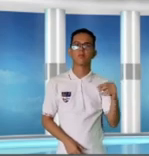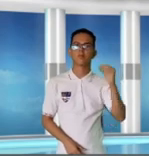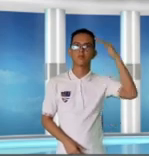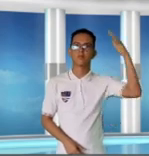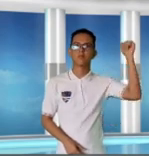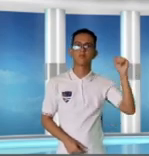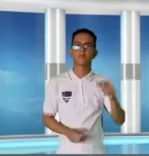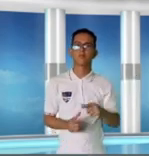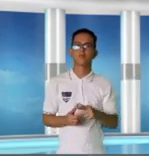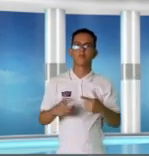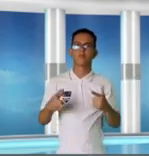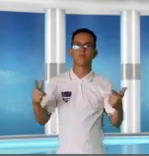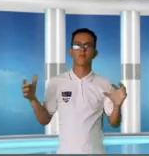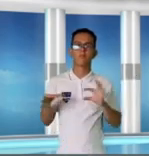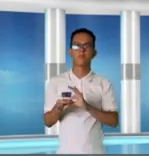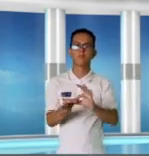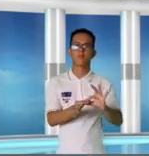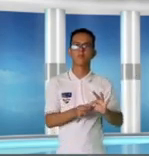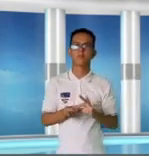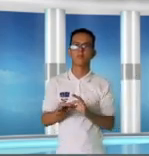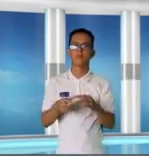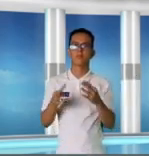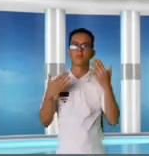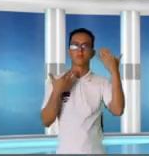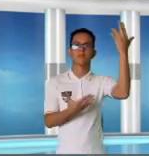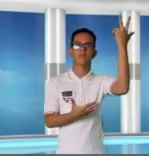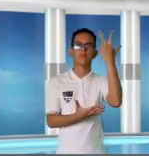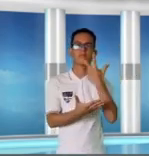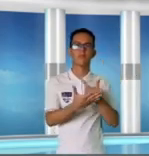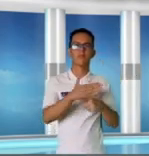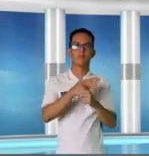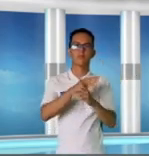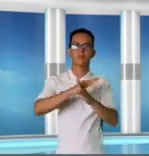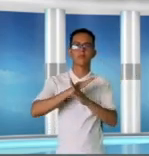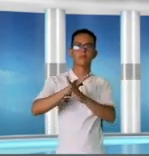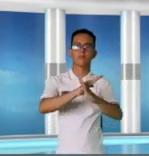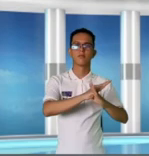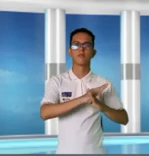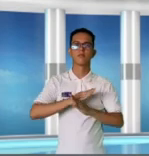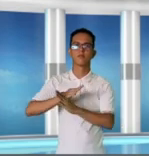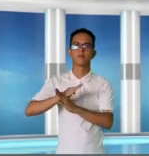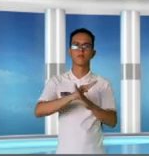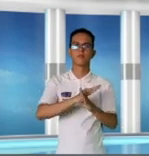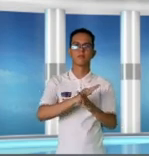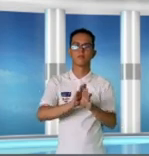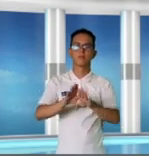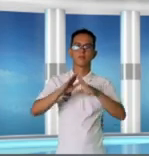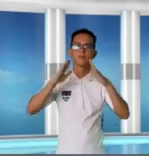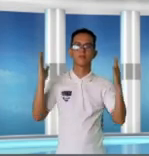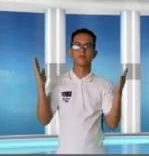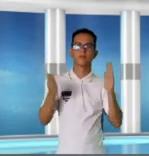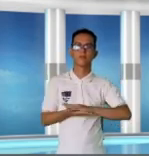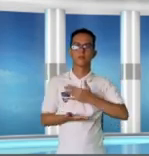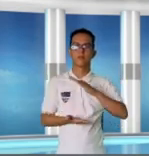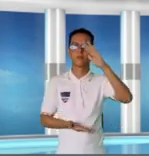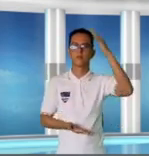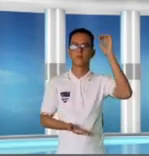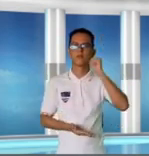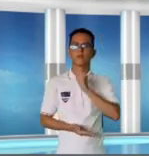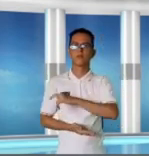armoniosa, pedimos a la providencia que te ampare y que abra nuestra alma al resplandor del cielo. Grave en